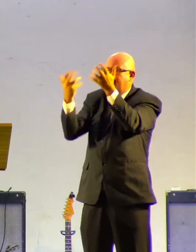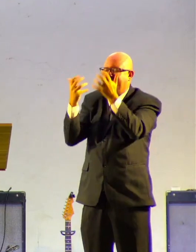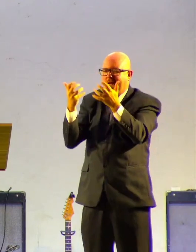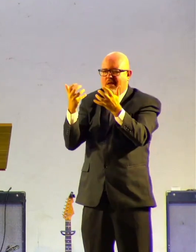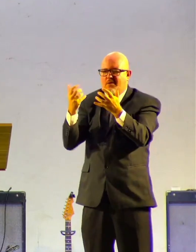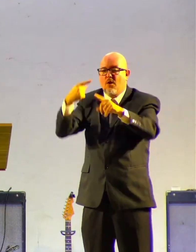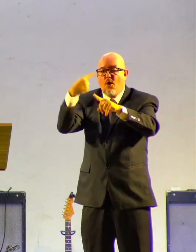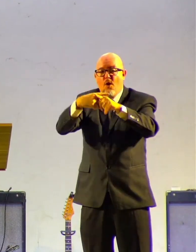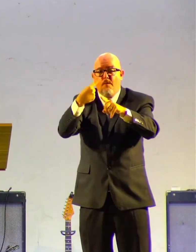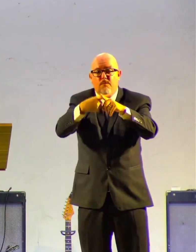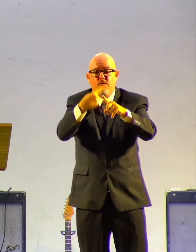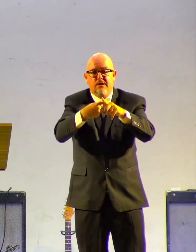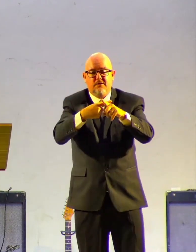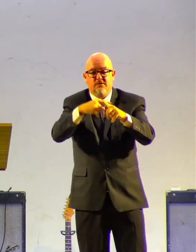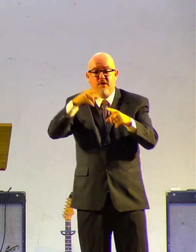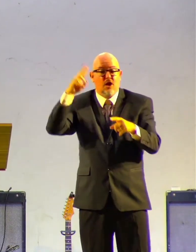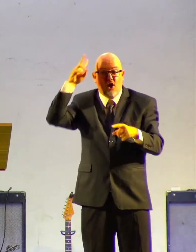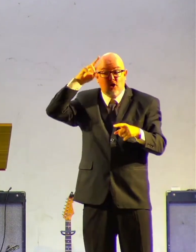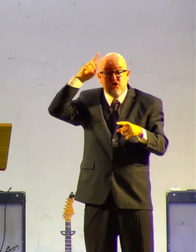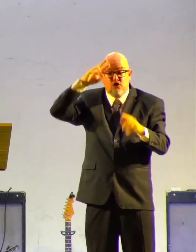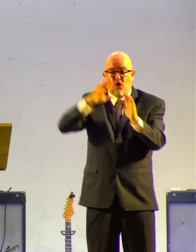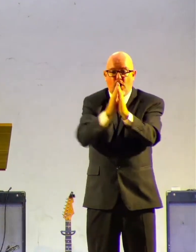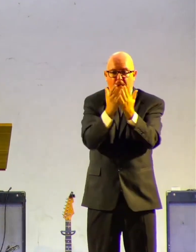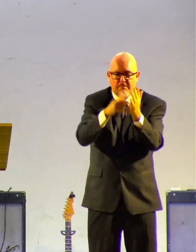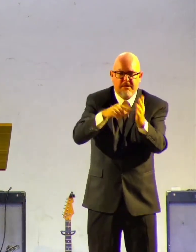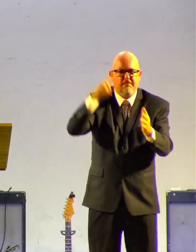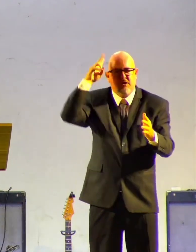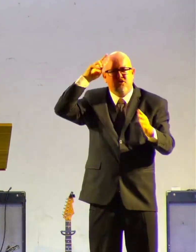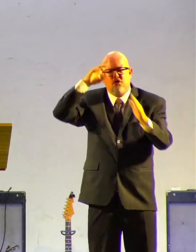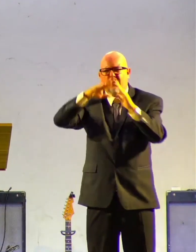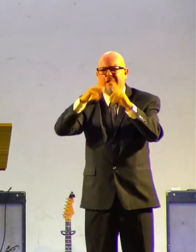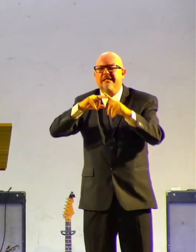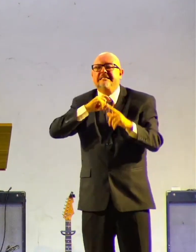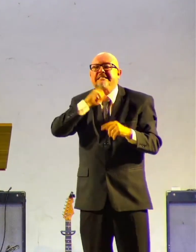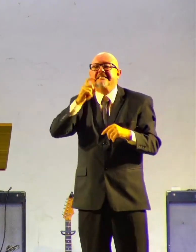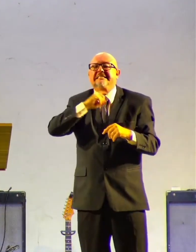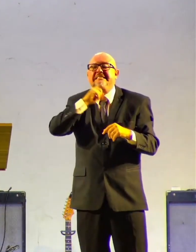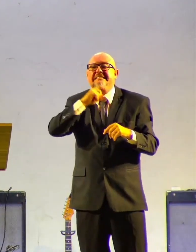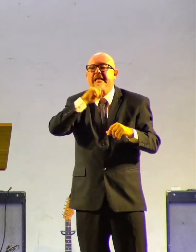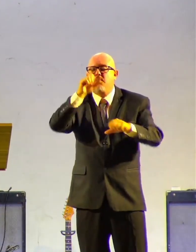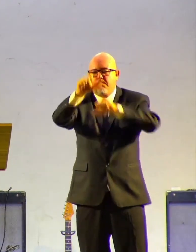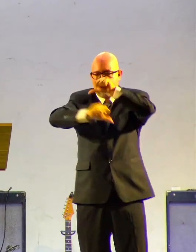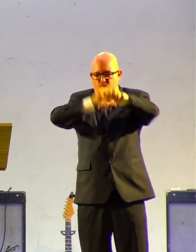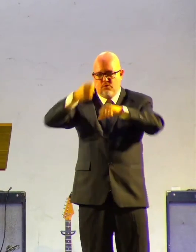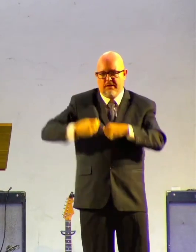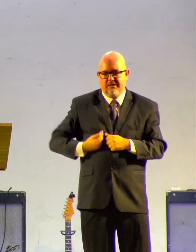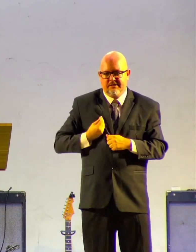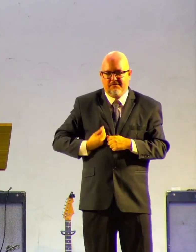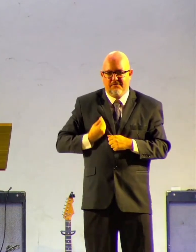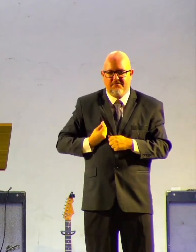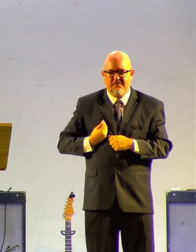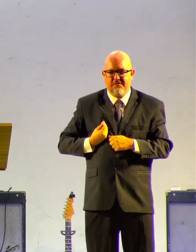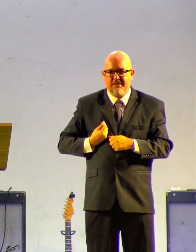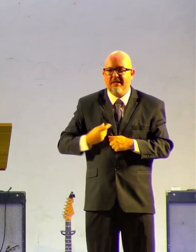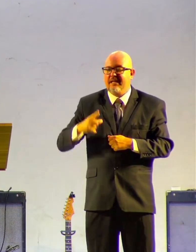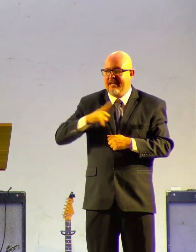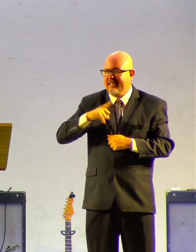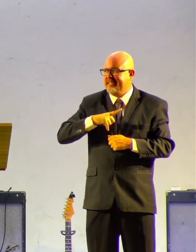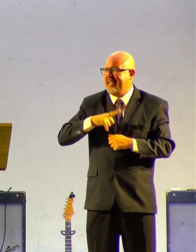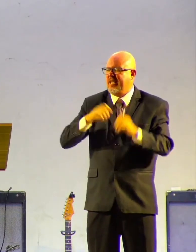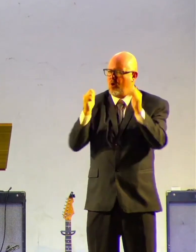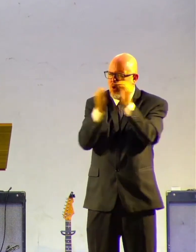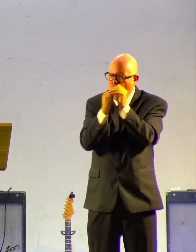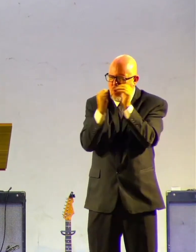houve na história, nem bíblica, nem na história da igreja, nenhum avivamento que não tenha sido precedido